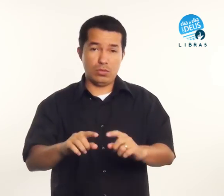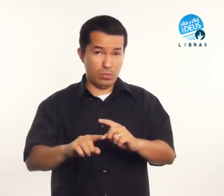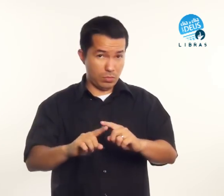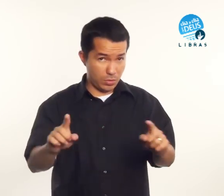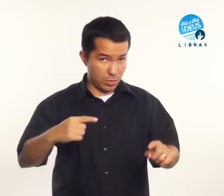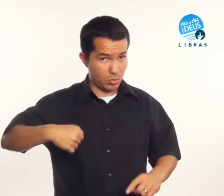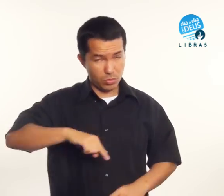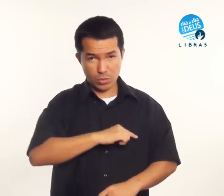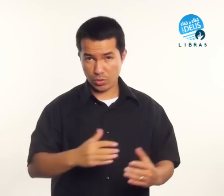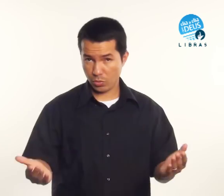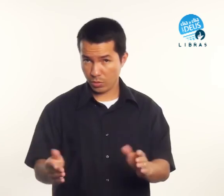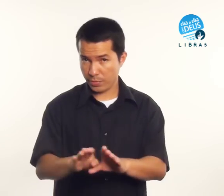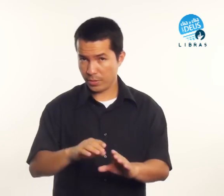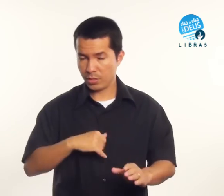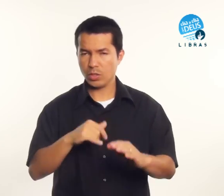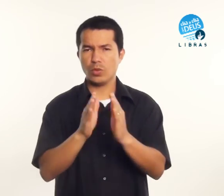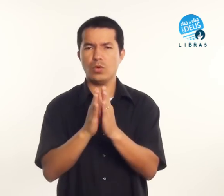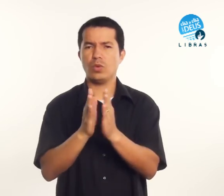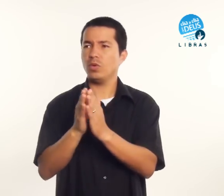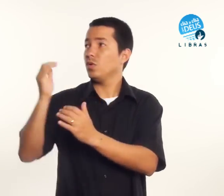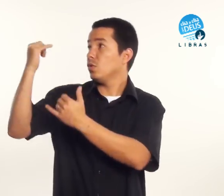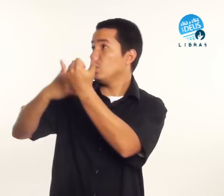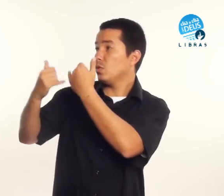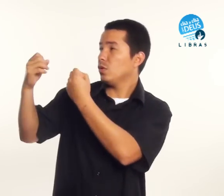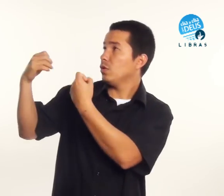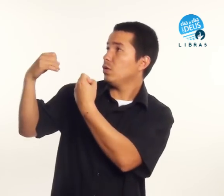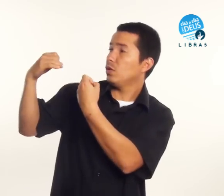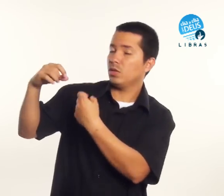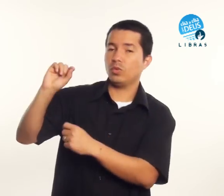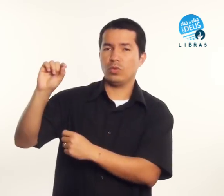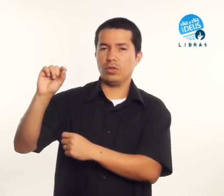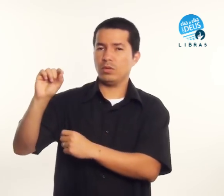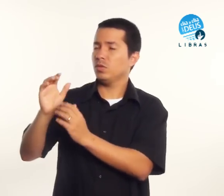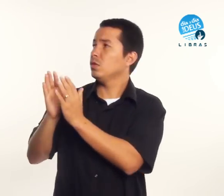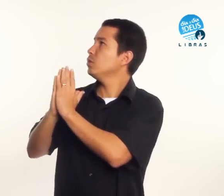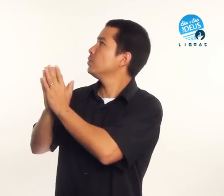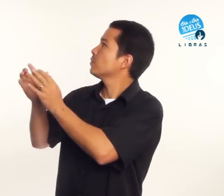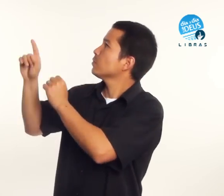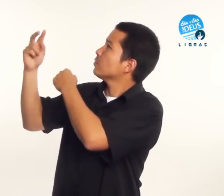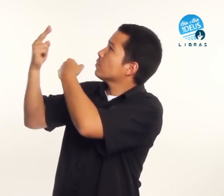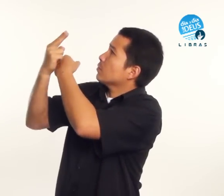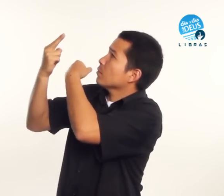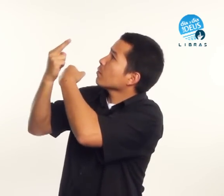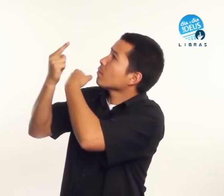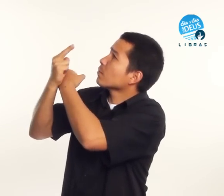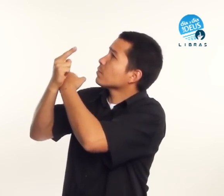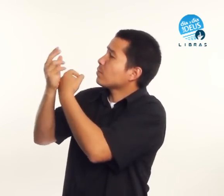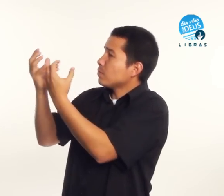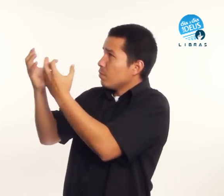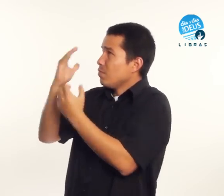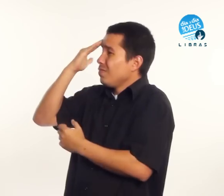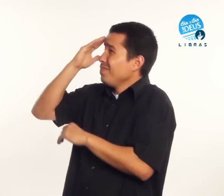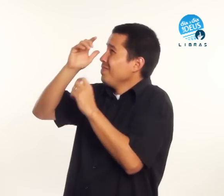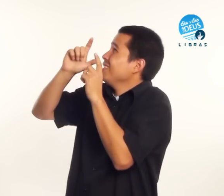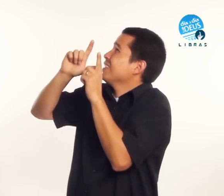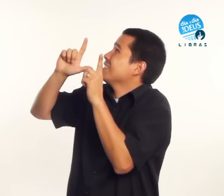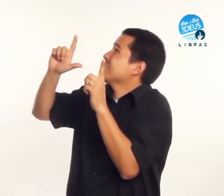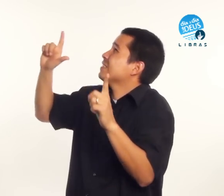oração está dizendo para a gente: olha, não me deixe cair em tentação, me dá discernimento para perceber